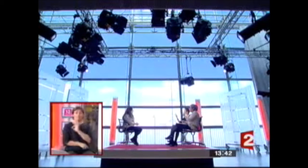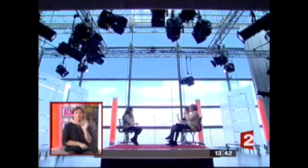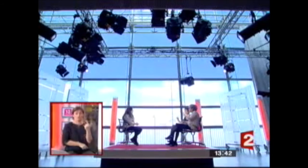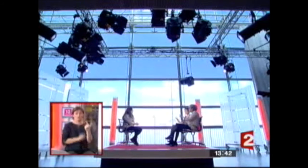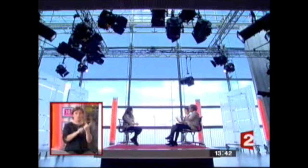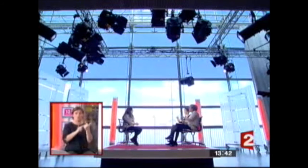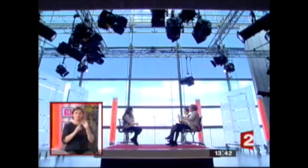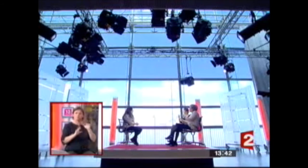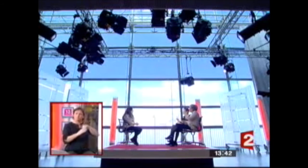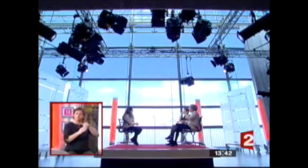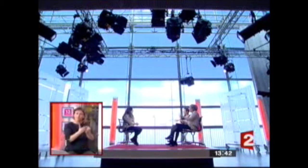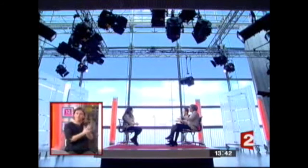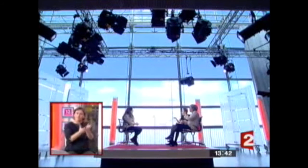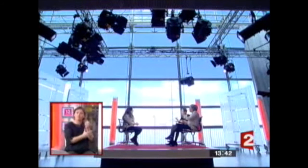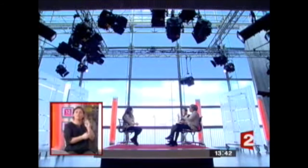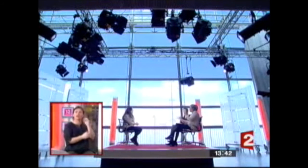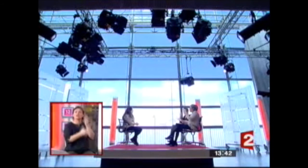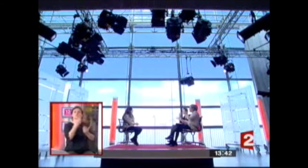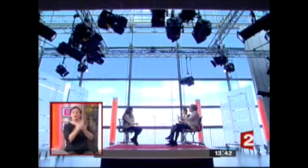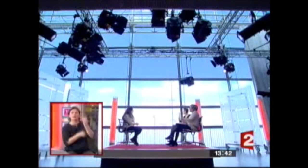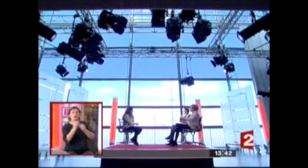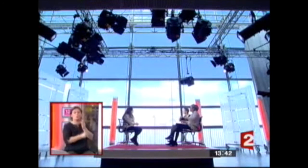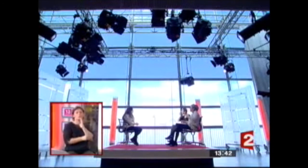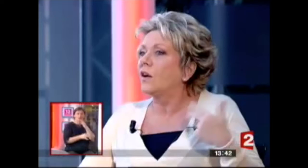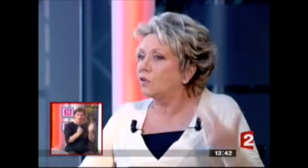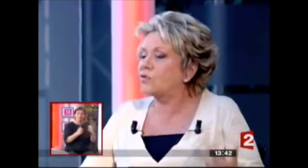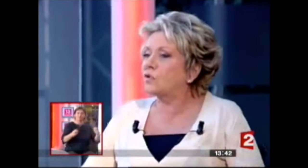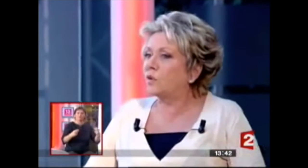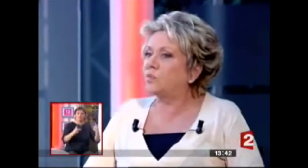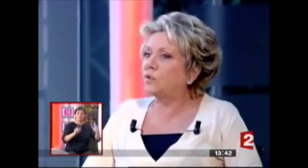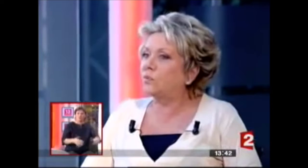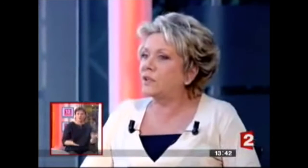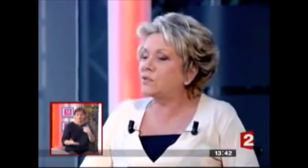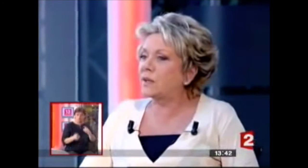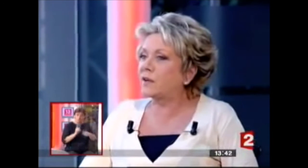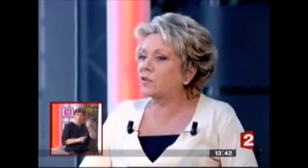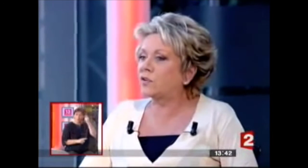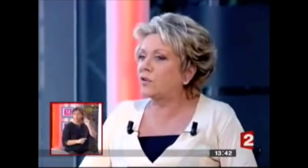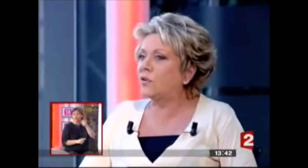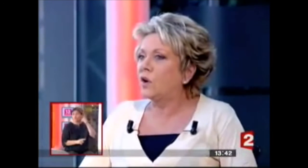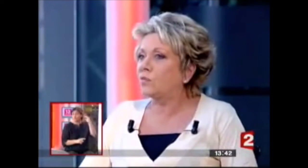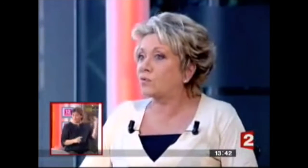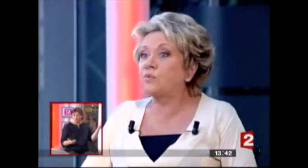des informations le matin, à la mi-journée, du télétexte, justement pour les sourds et les malentendants, depuis des